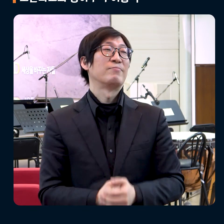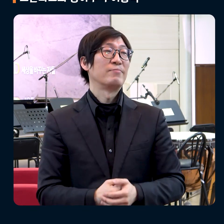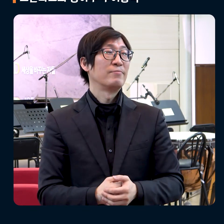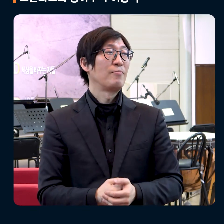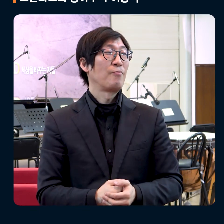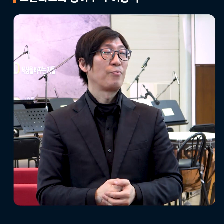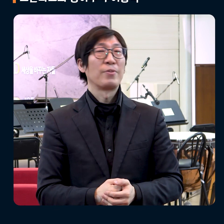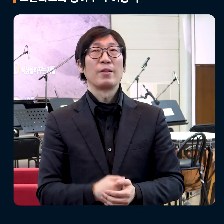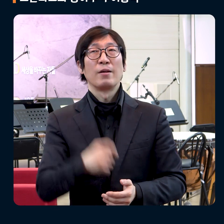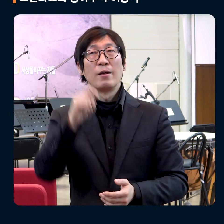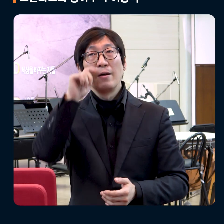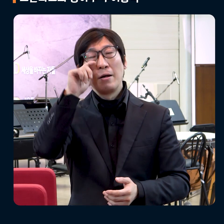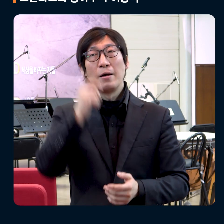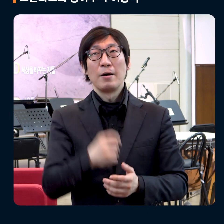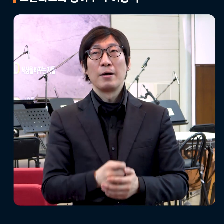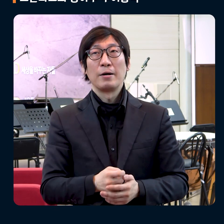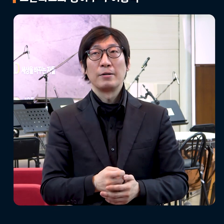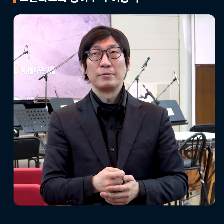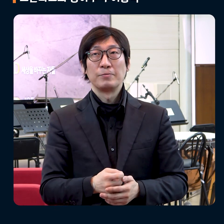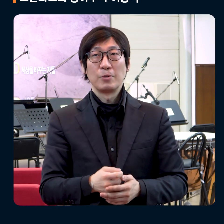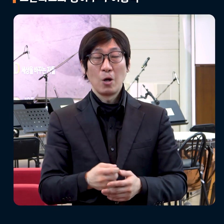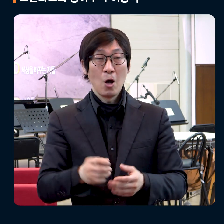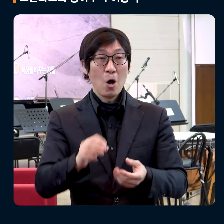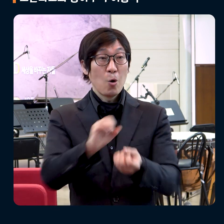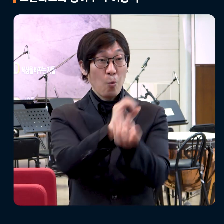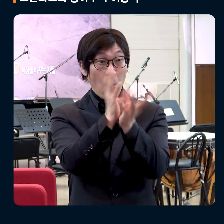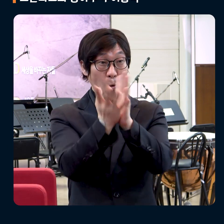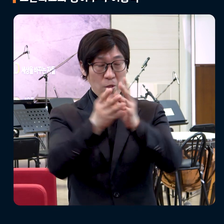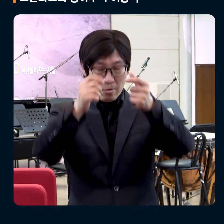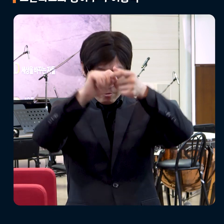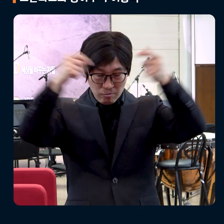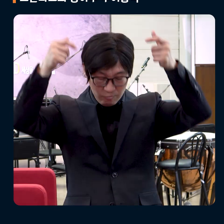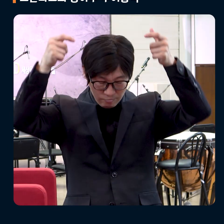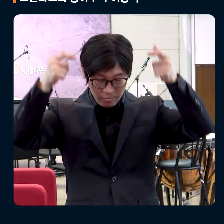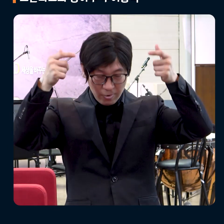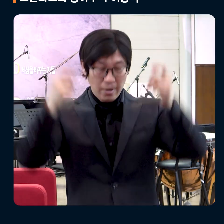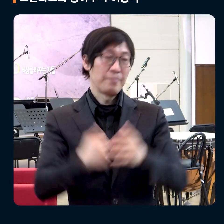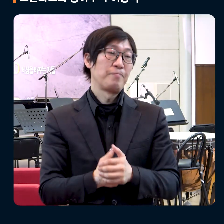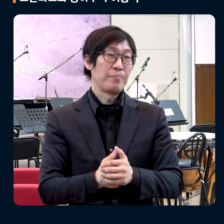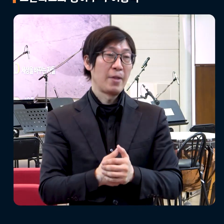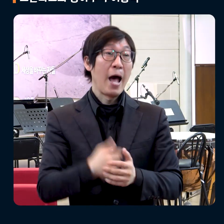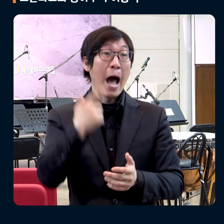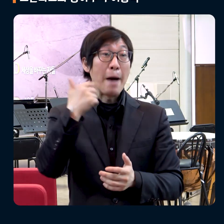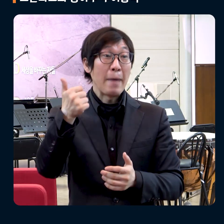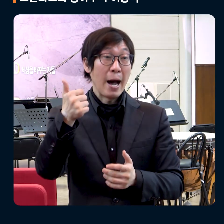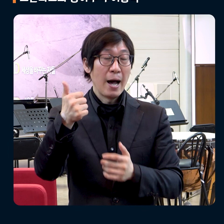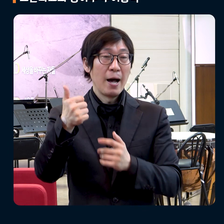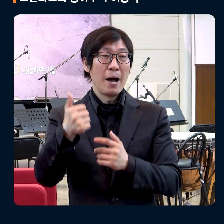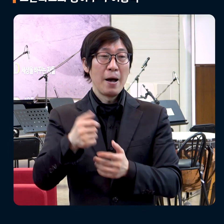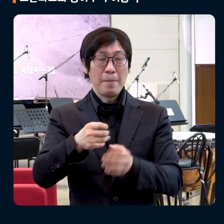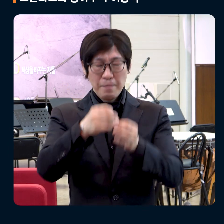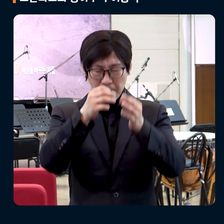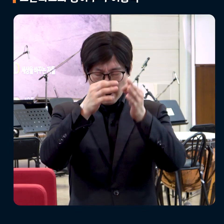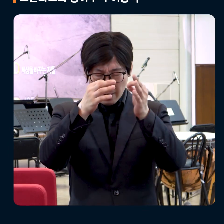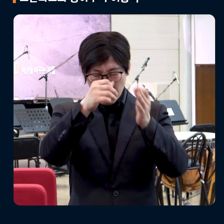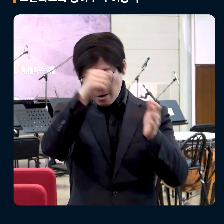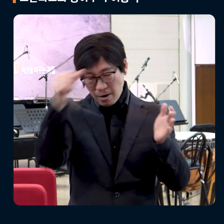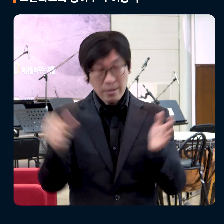거예요. 그리고서 여러분 머리에 월계수처럼 꽃으로 다 하얀 꽃 해가지고요, 우리